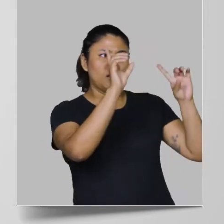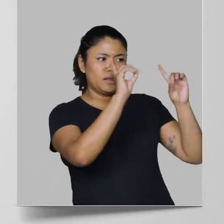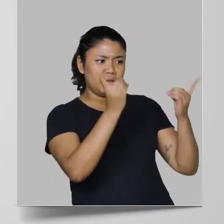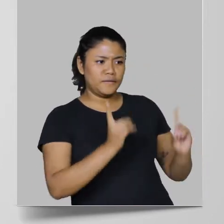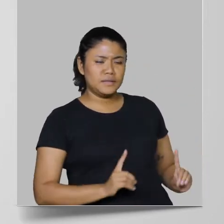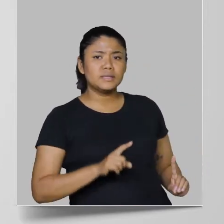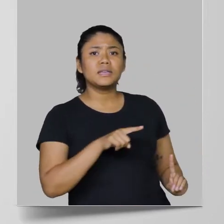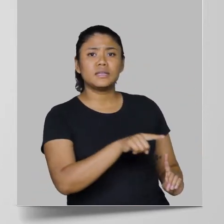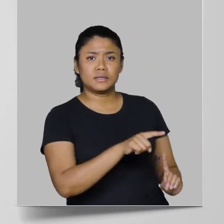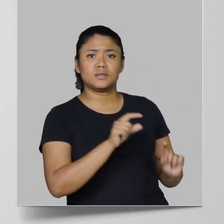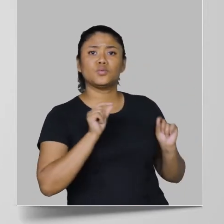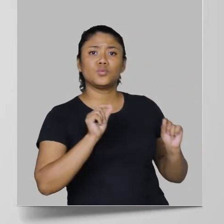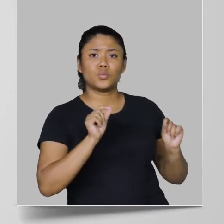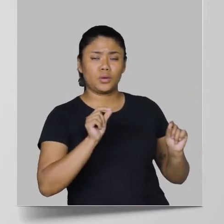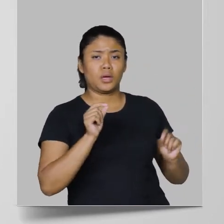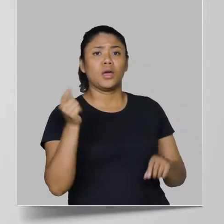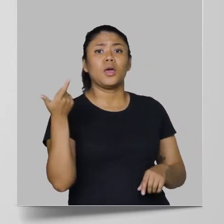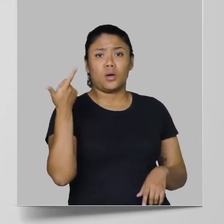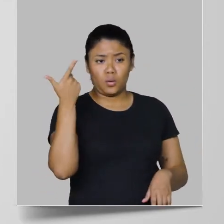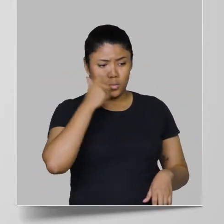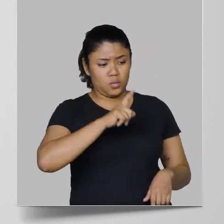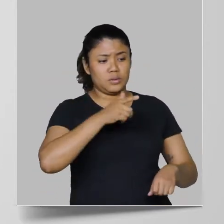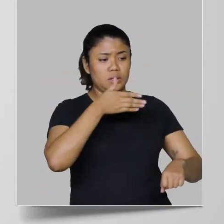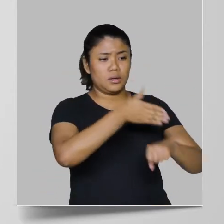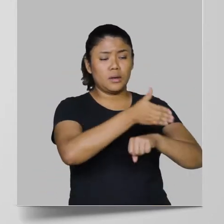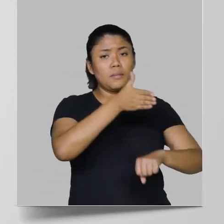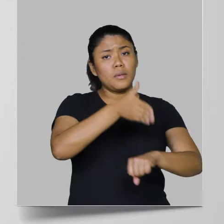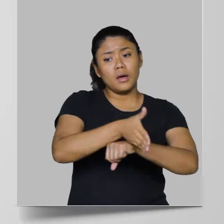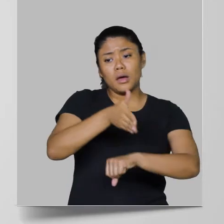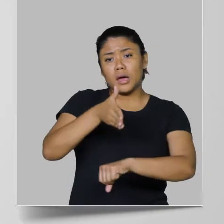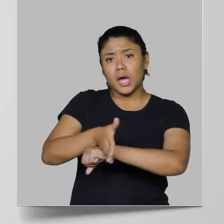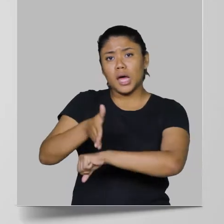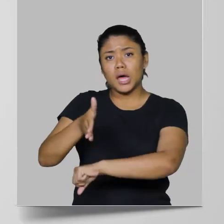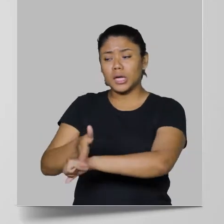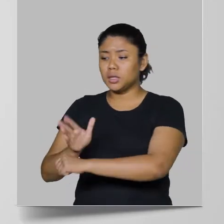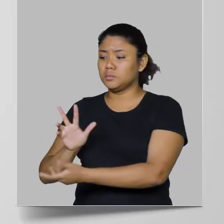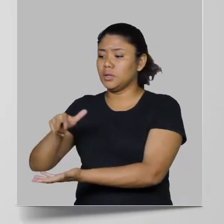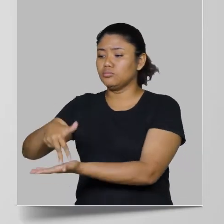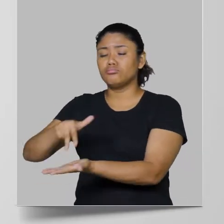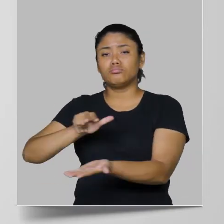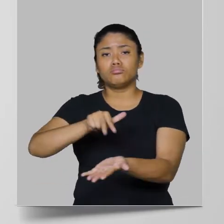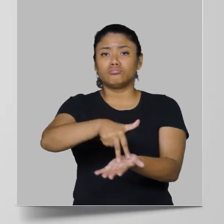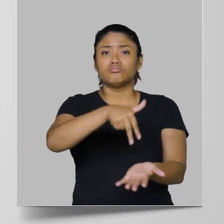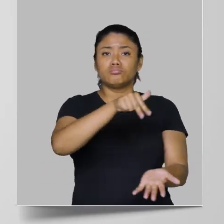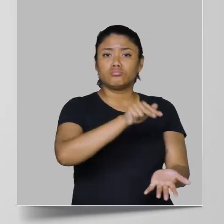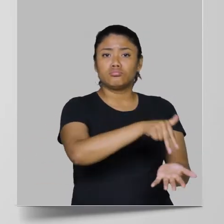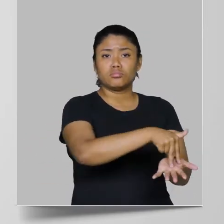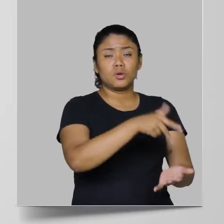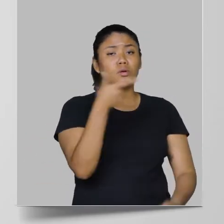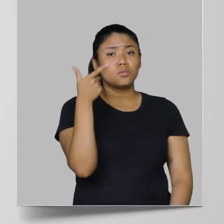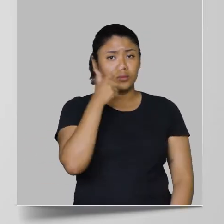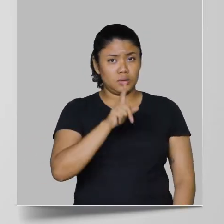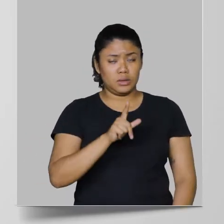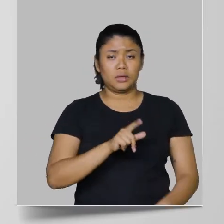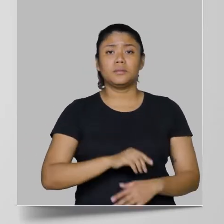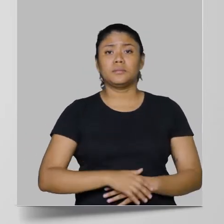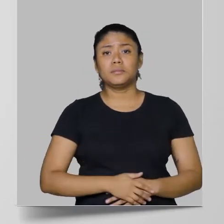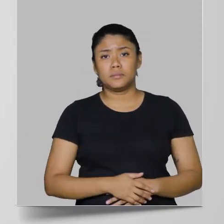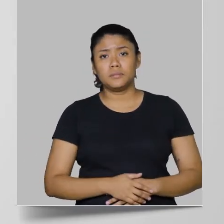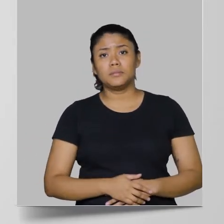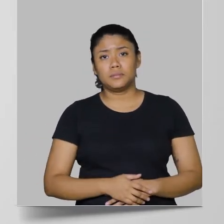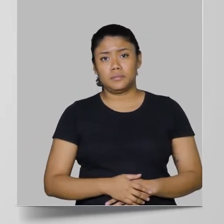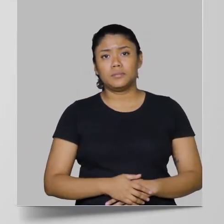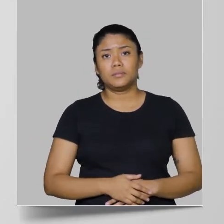Deficiência para mim é desvantagens, é restrição, a participação. Isso quer dizer que